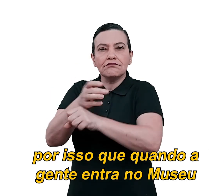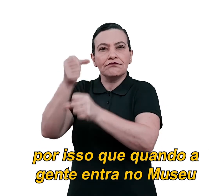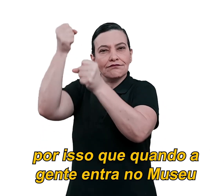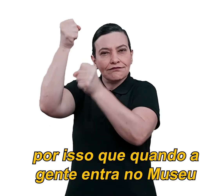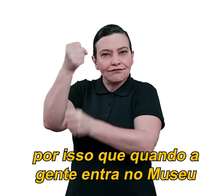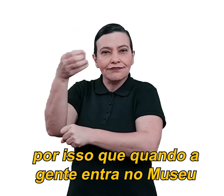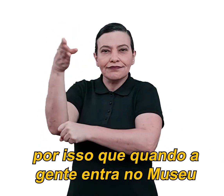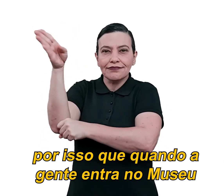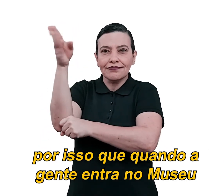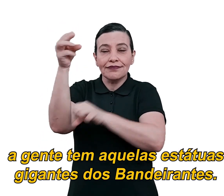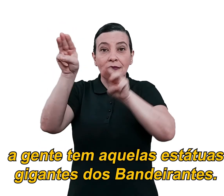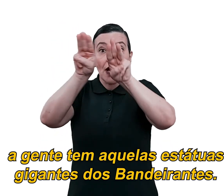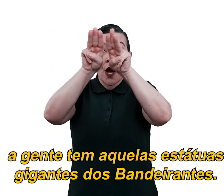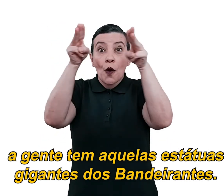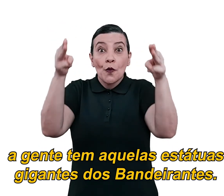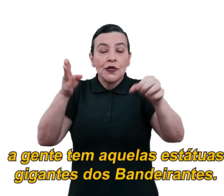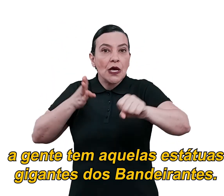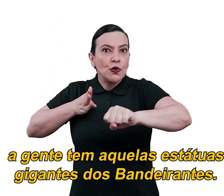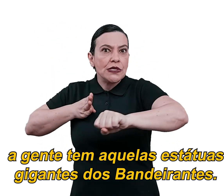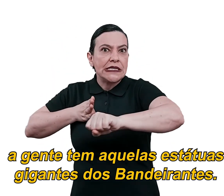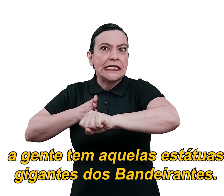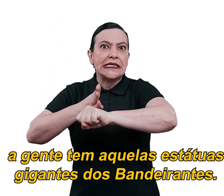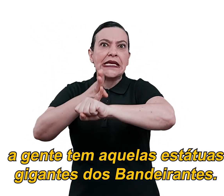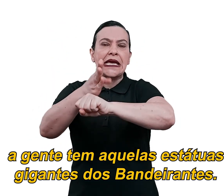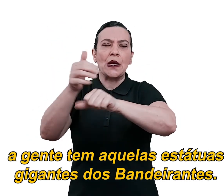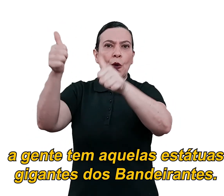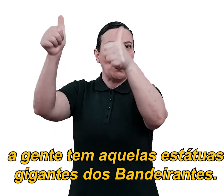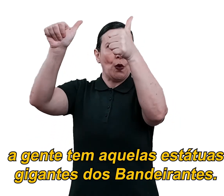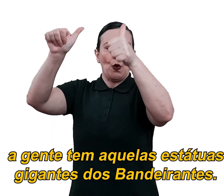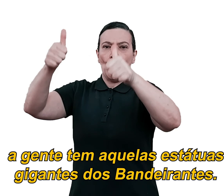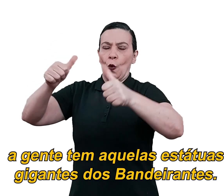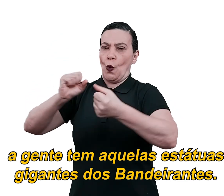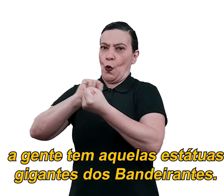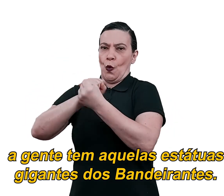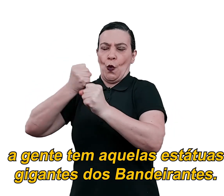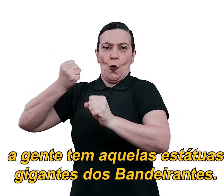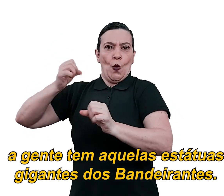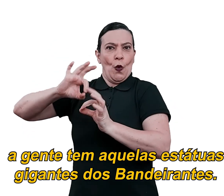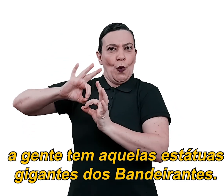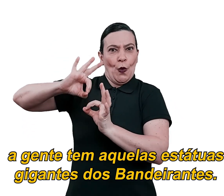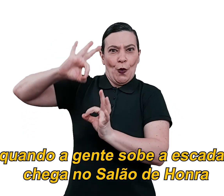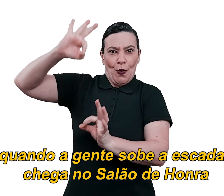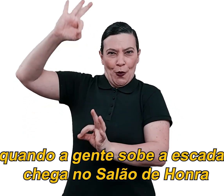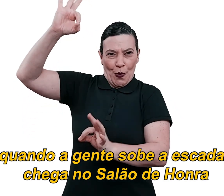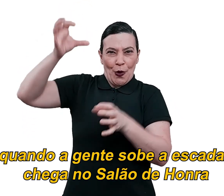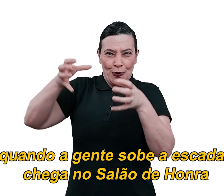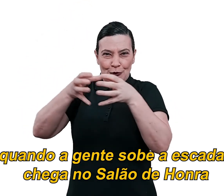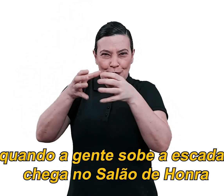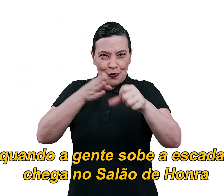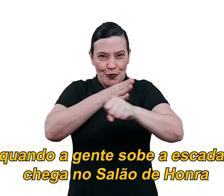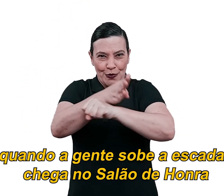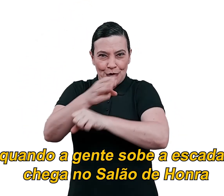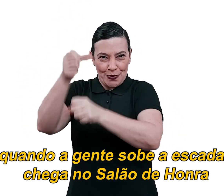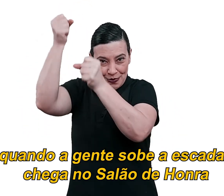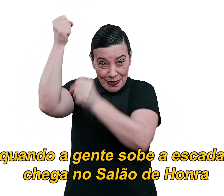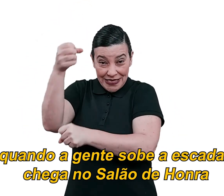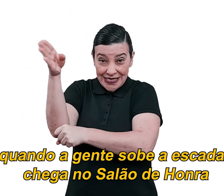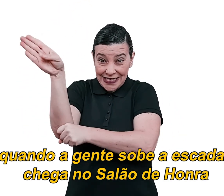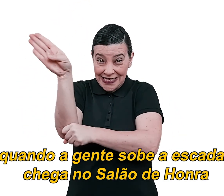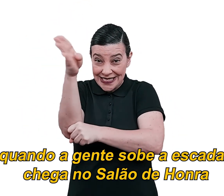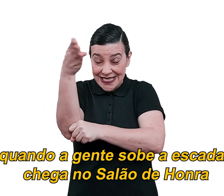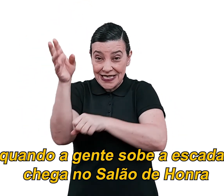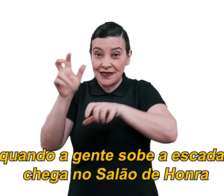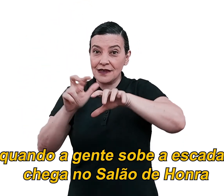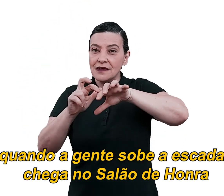isso que quando a gente entra no museu, a gente tem aquelas estátuas, né, gigantes dos bandeirantes. E aí, quando a gente sobe a escadaria, a